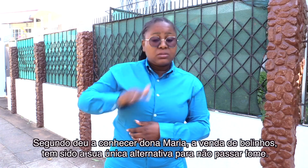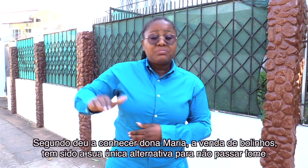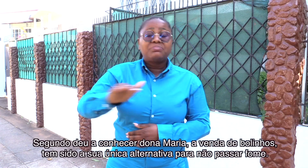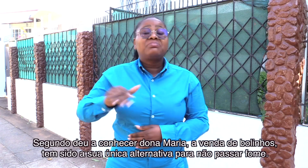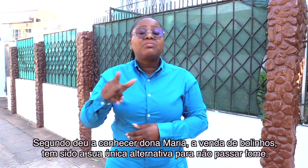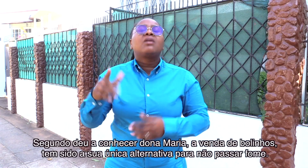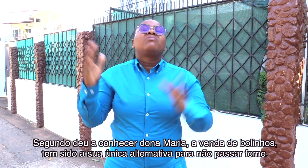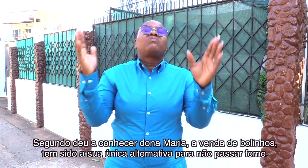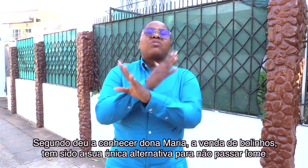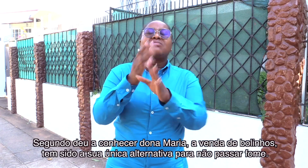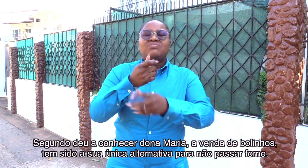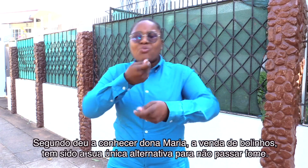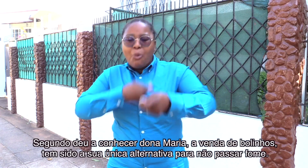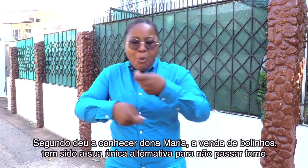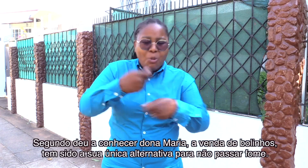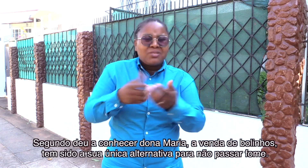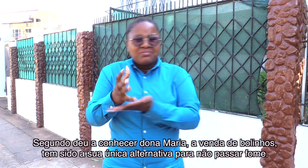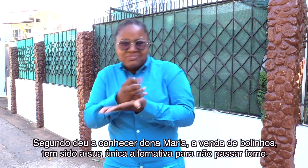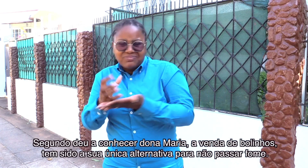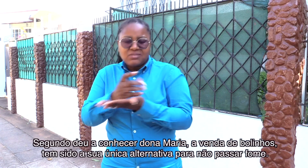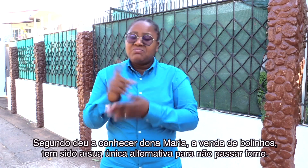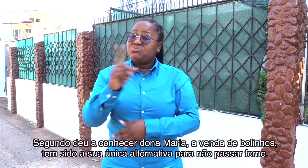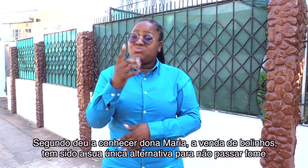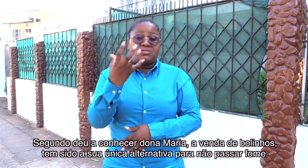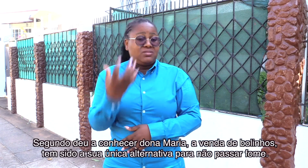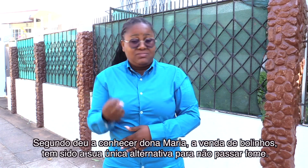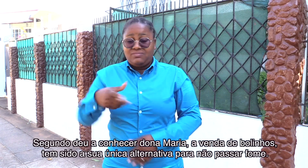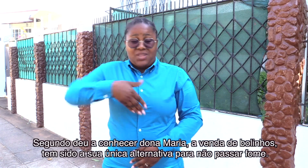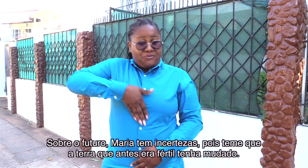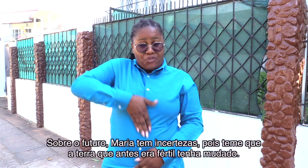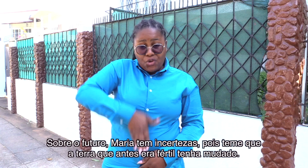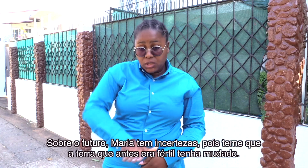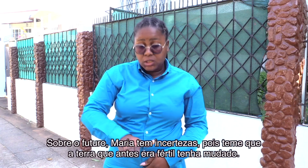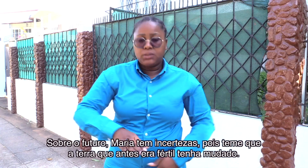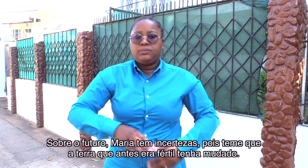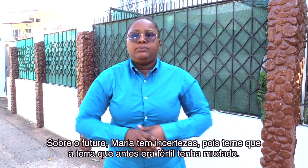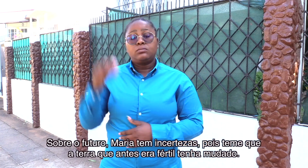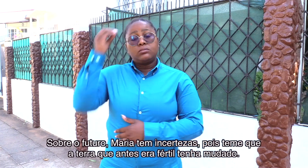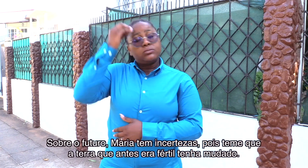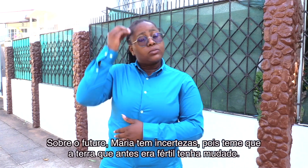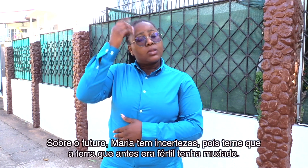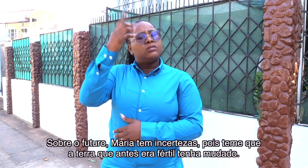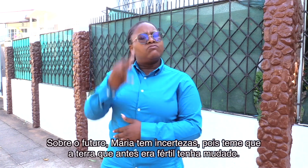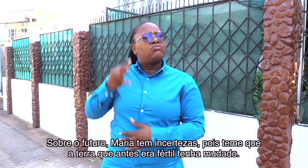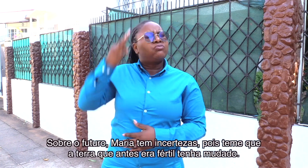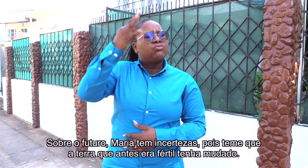de bolinhos tem sido a única alternativa para não passar fome. Sobre o futuro, Maria tem incertezas,